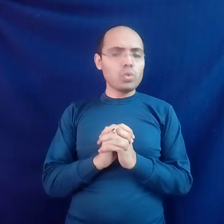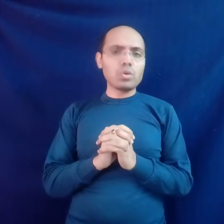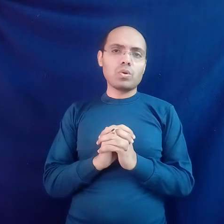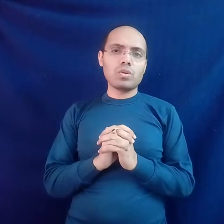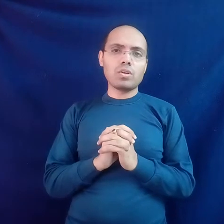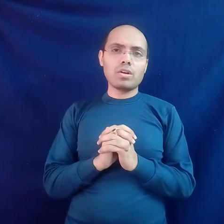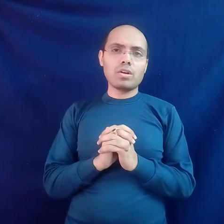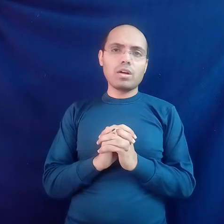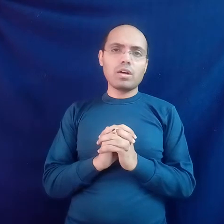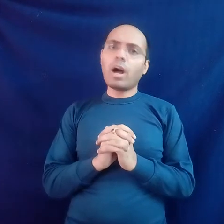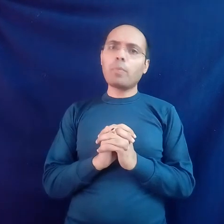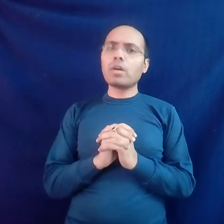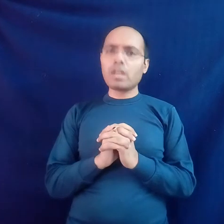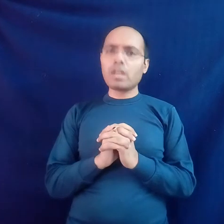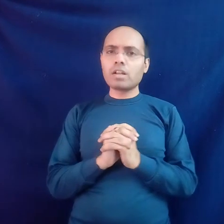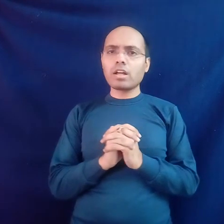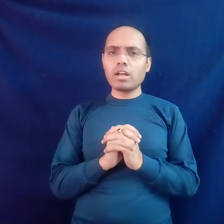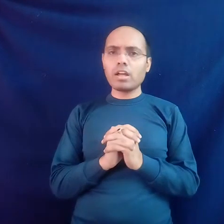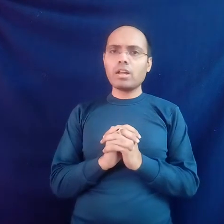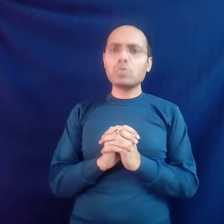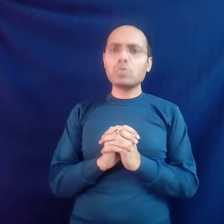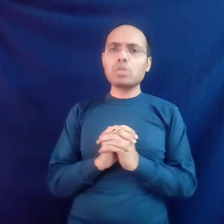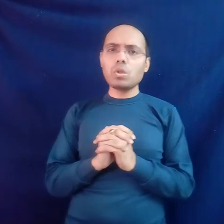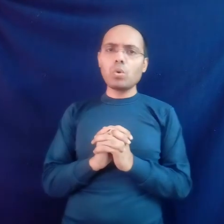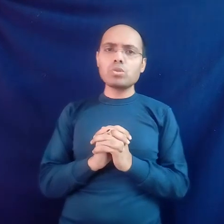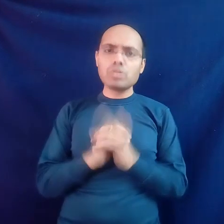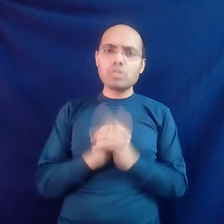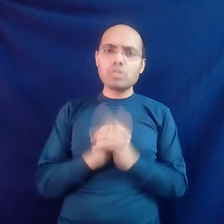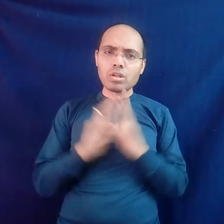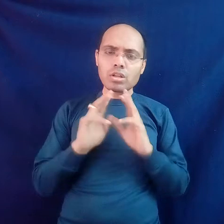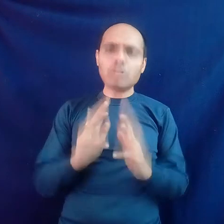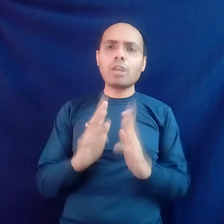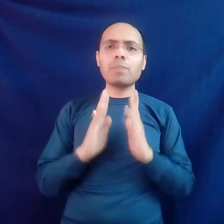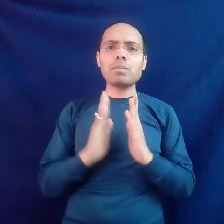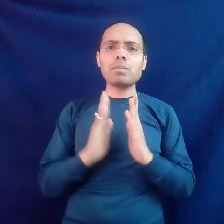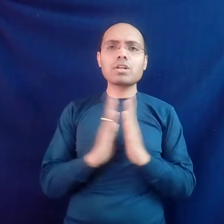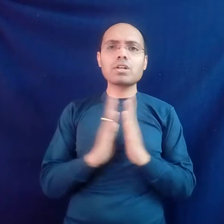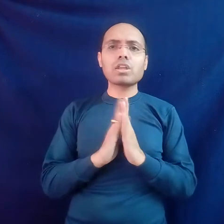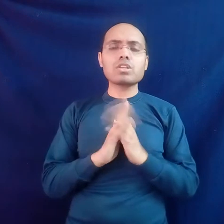दोस्तों, आपको हकीकत कहे तो तीनों तथ्य अपनी अपनी जगह सच है।